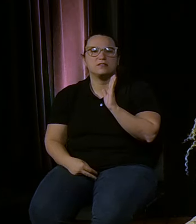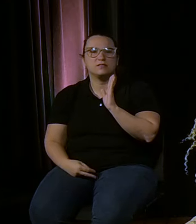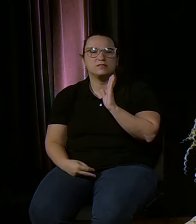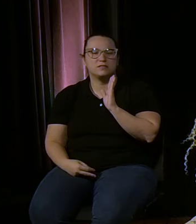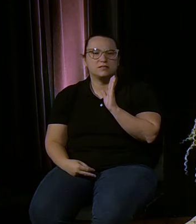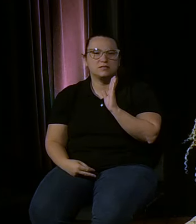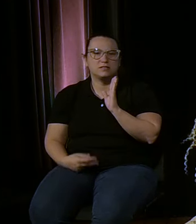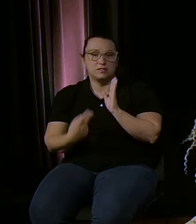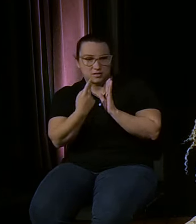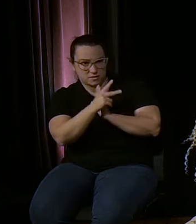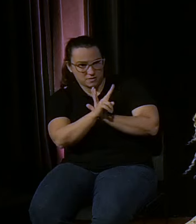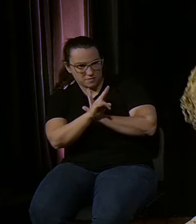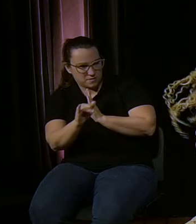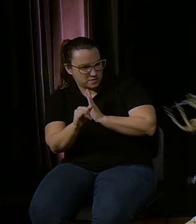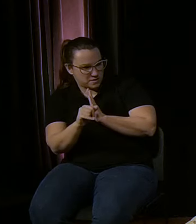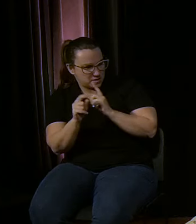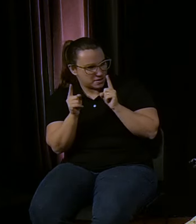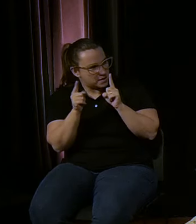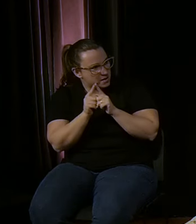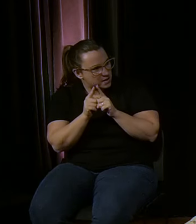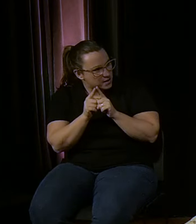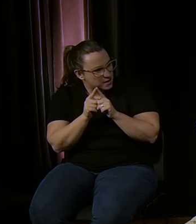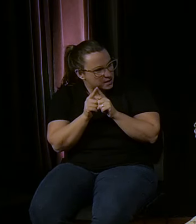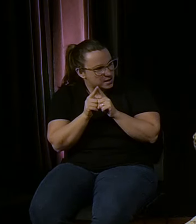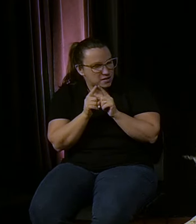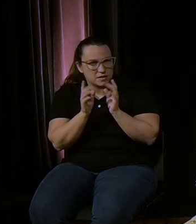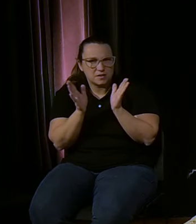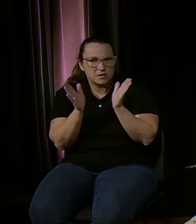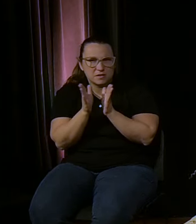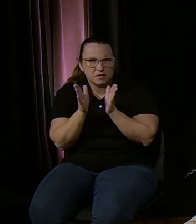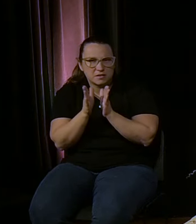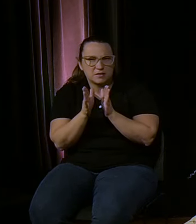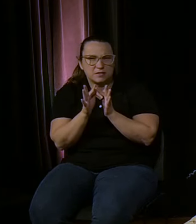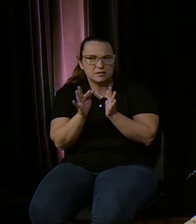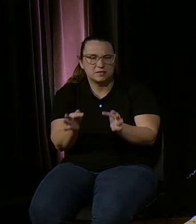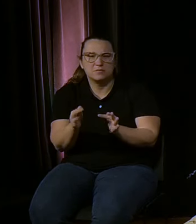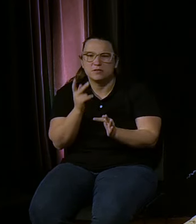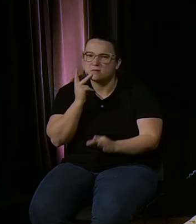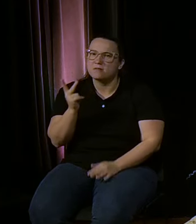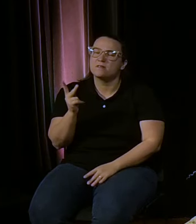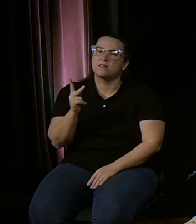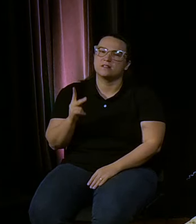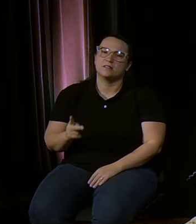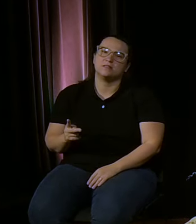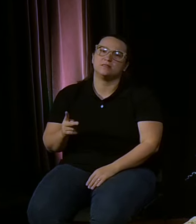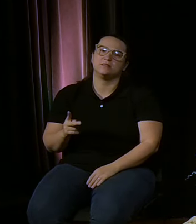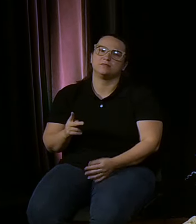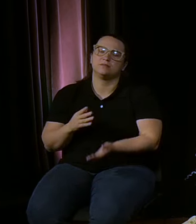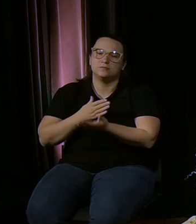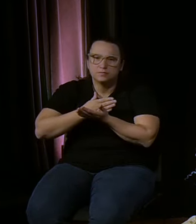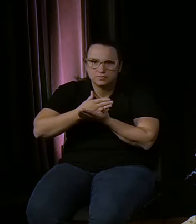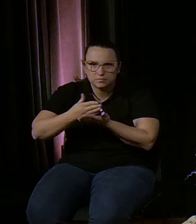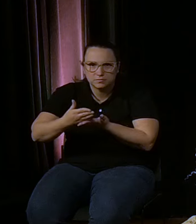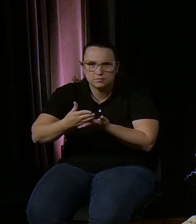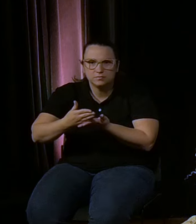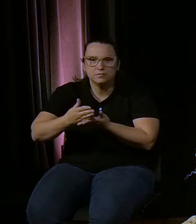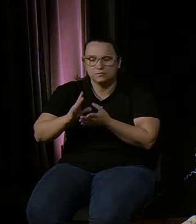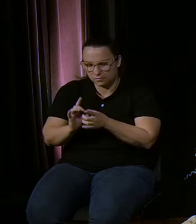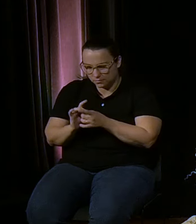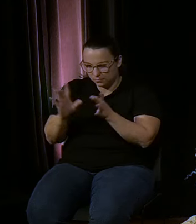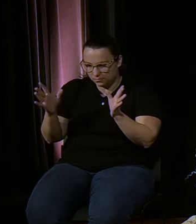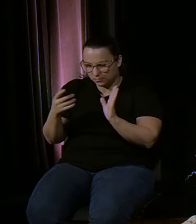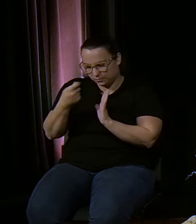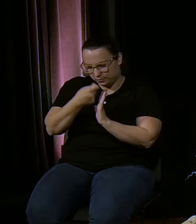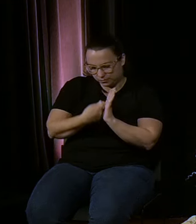aqui. Não, mas é um trechinho basiquinho, assim, que ele está falando que, a partir de um momento, ele começa a ter mais liberdade